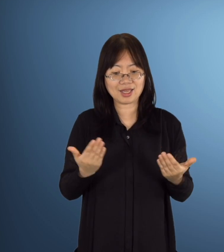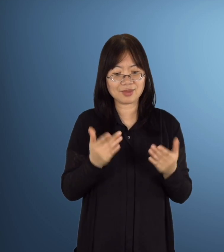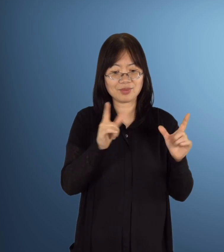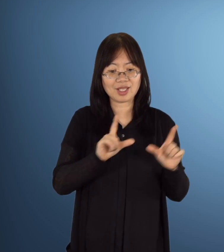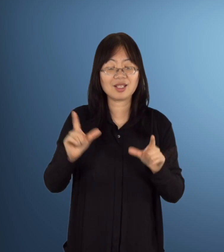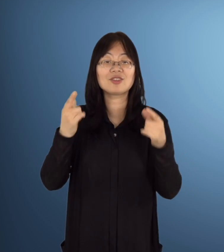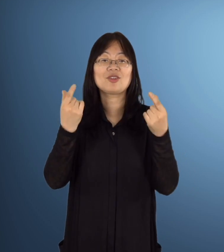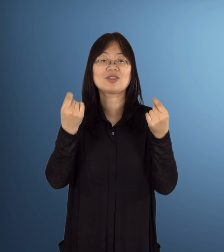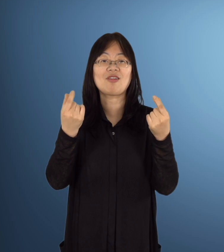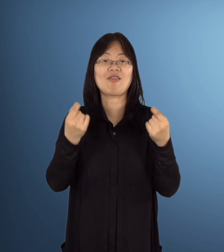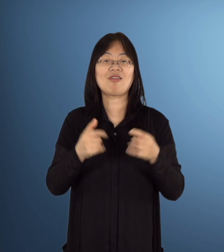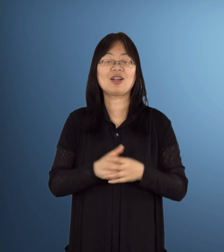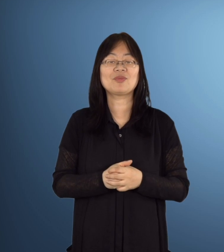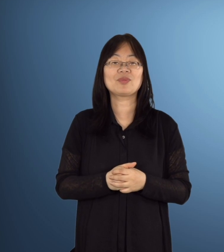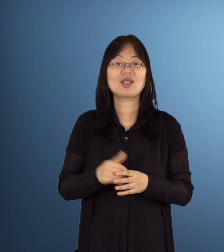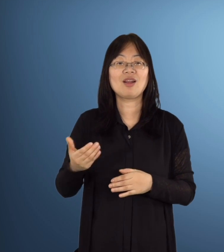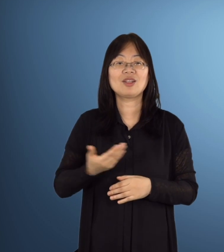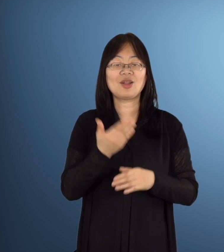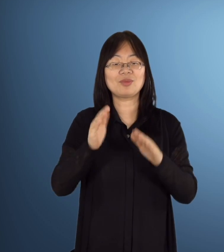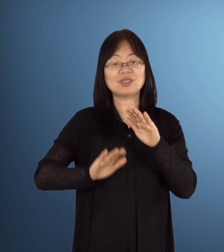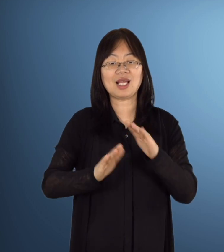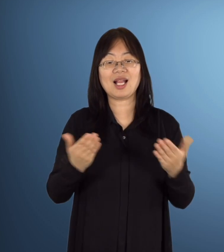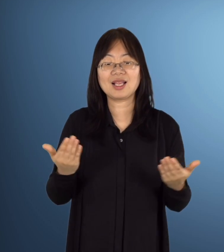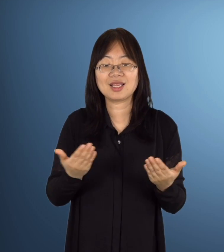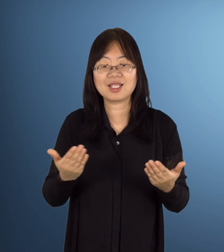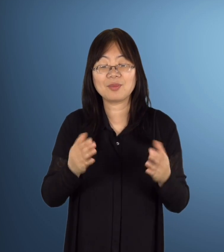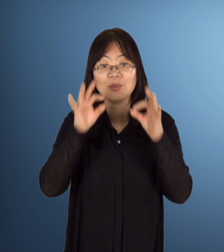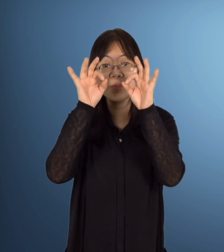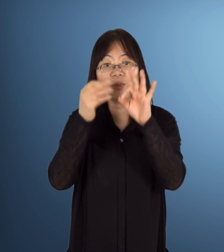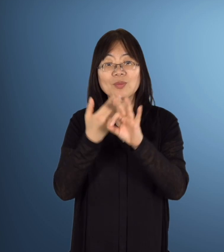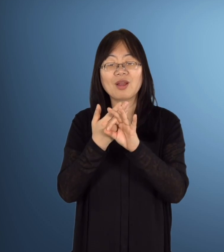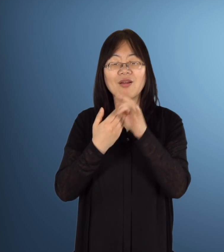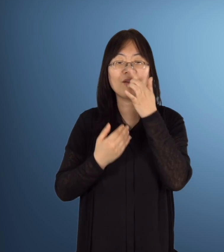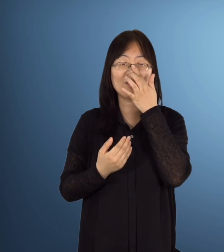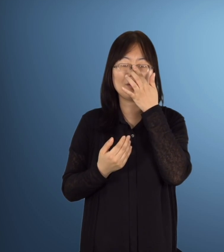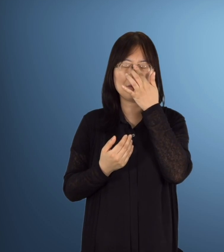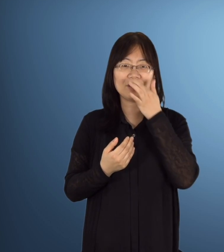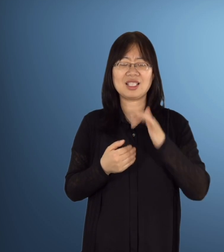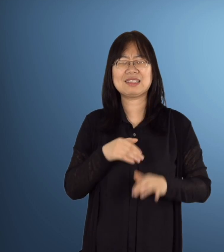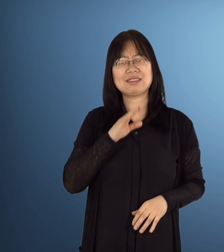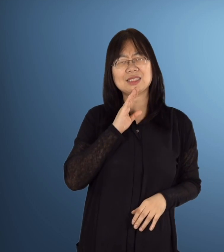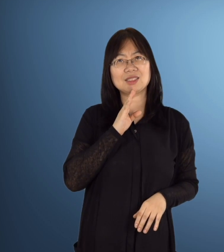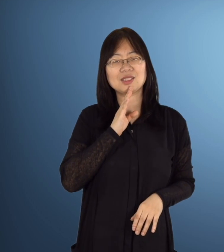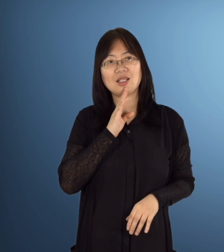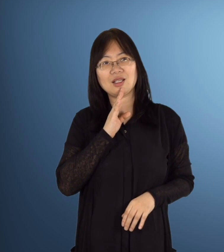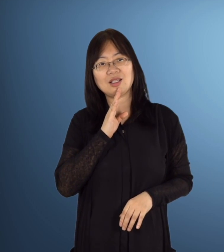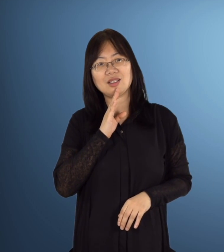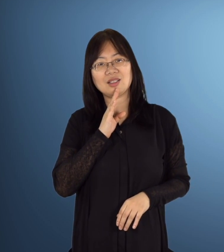살듯이. 여러분, 살림살이는 참